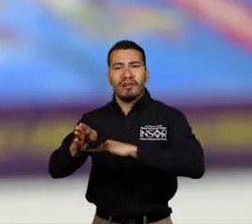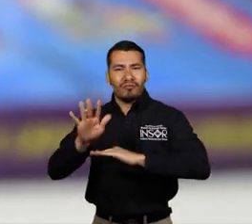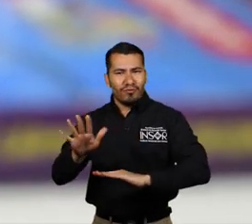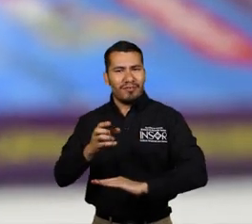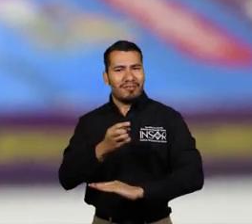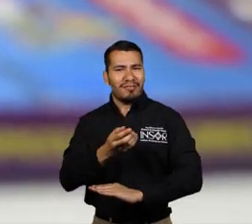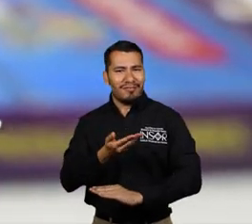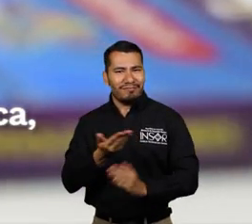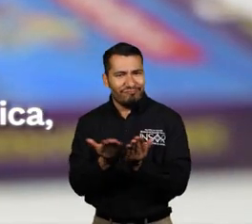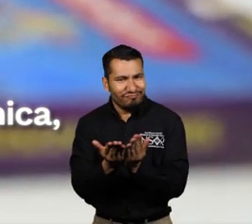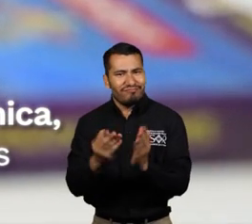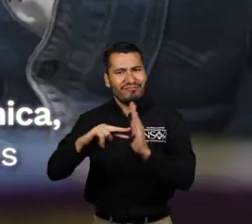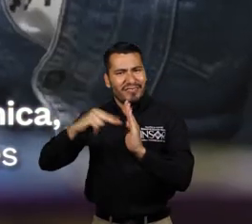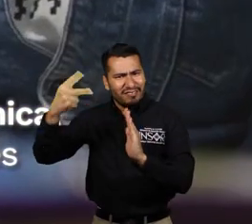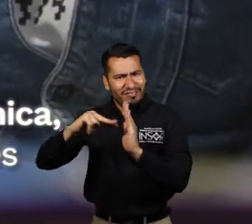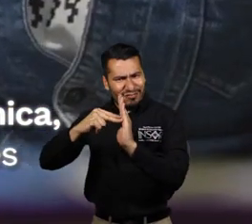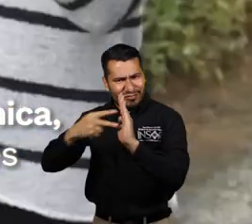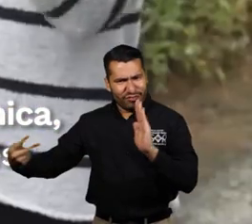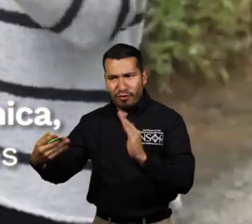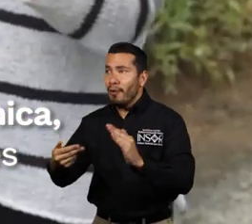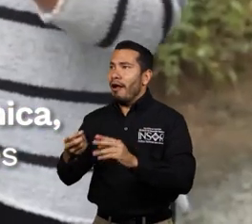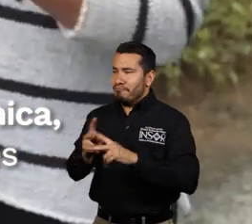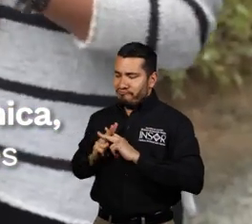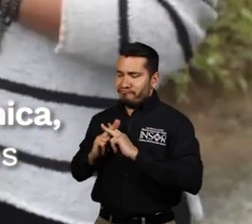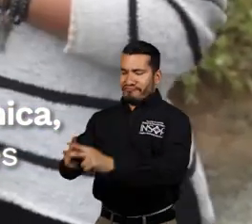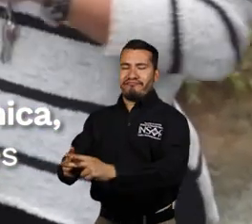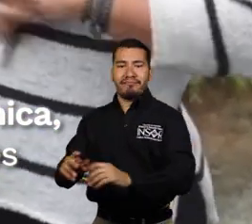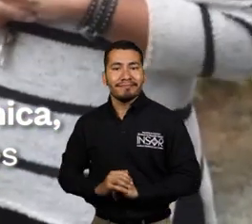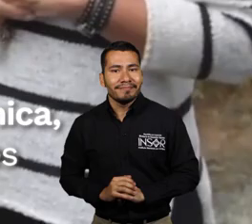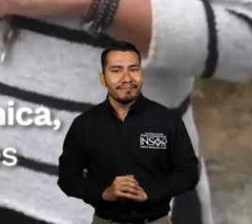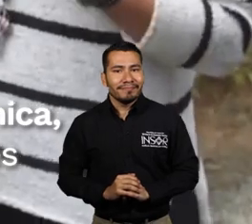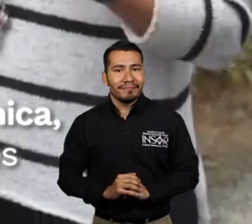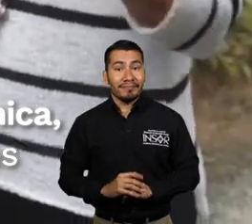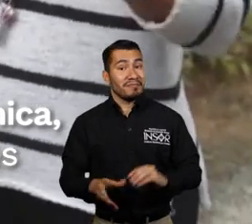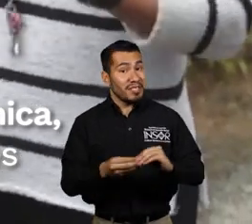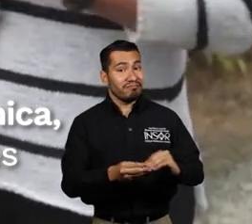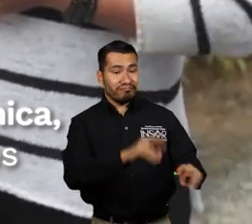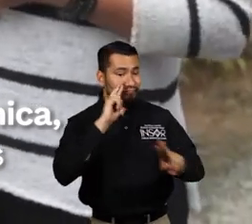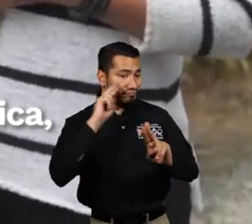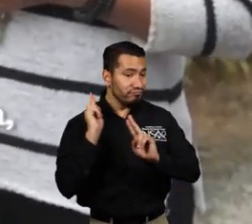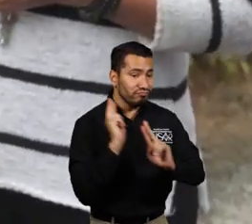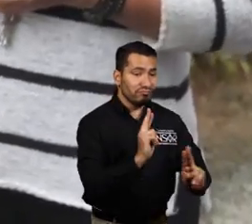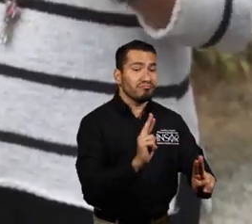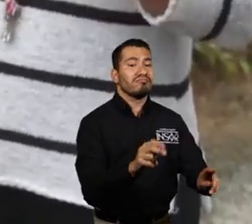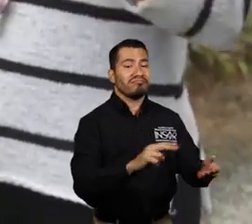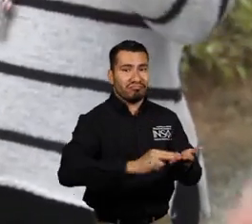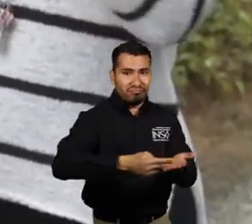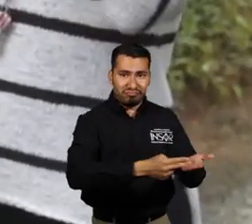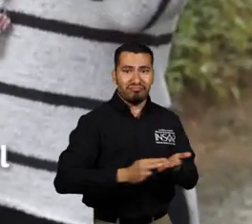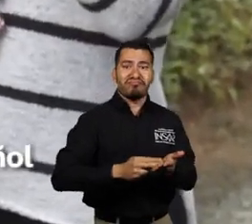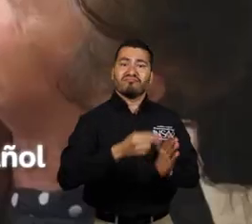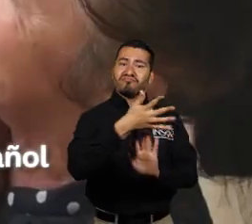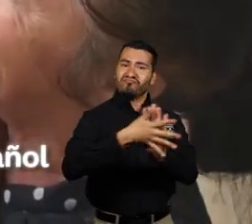ampliar las oportunidades de acceso a la educación técnica tecnológica y profesional mediante créditos condonables y